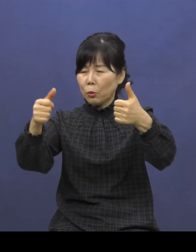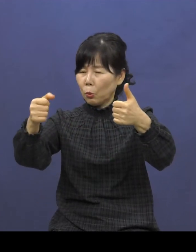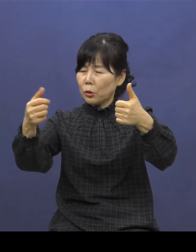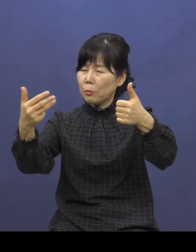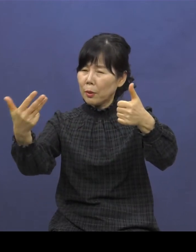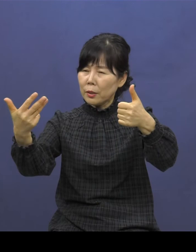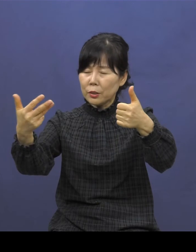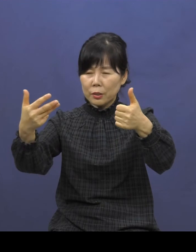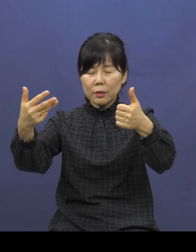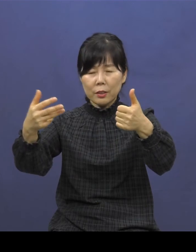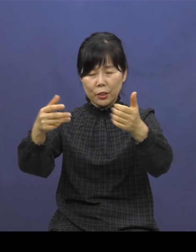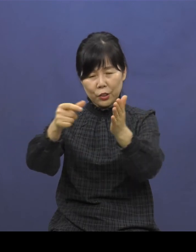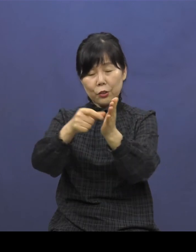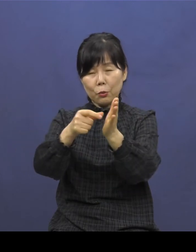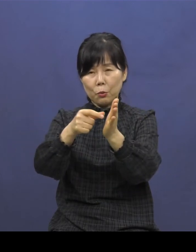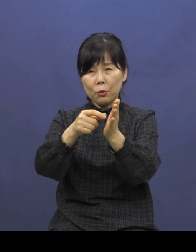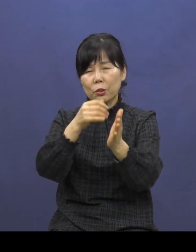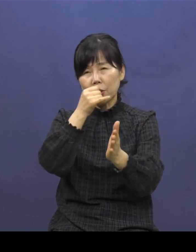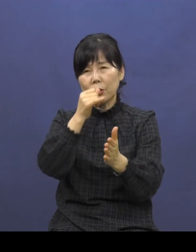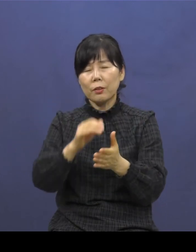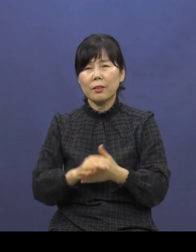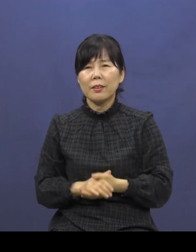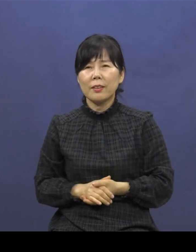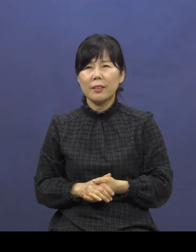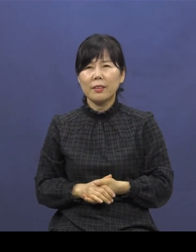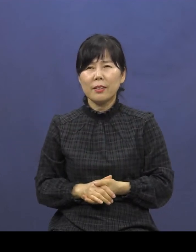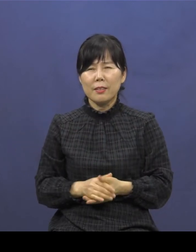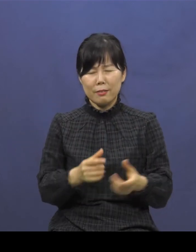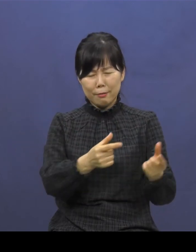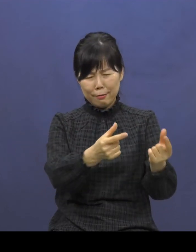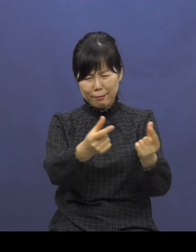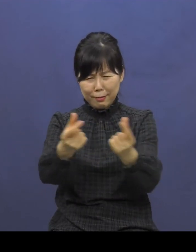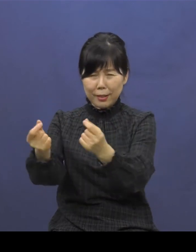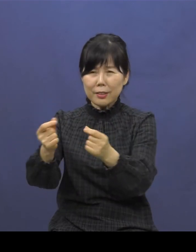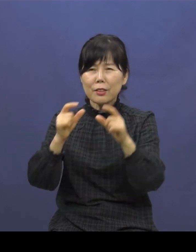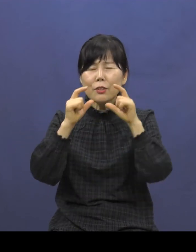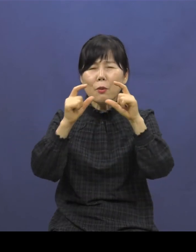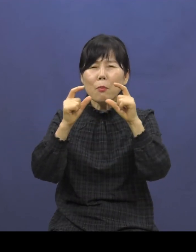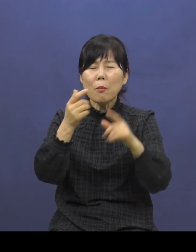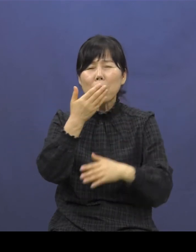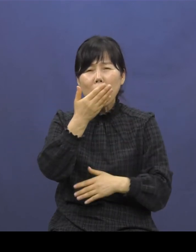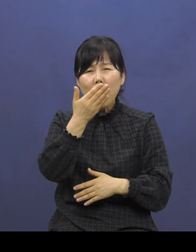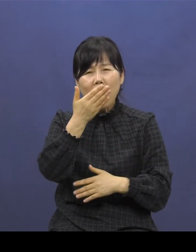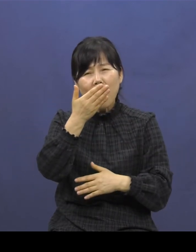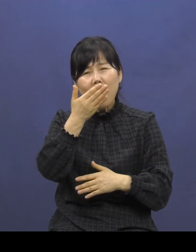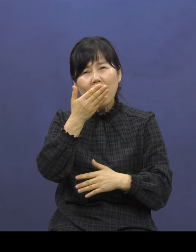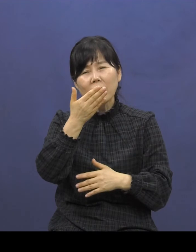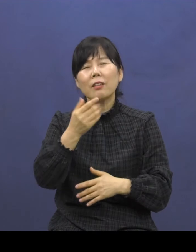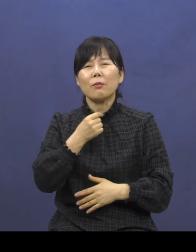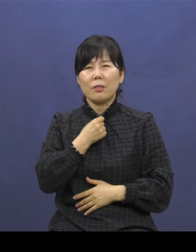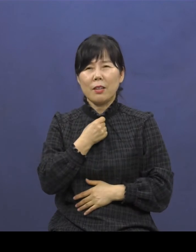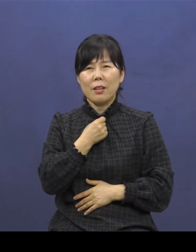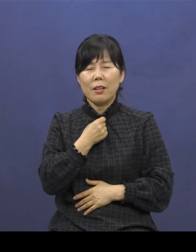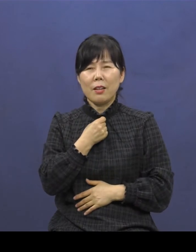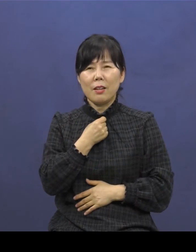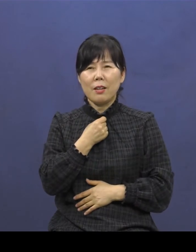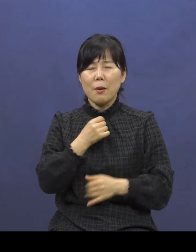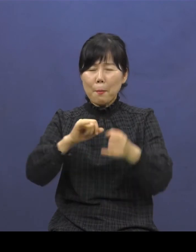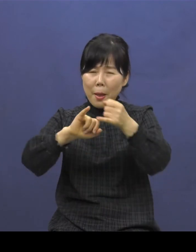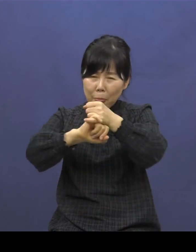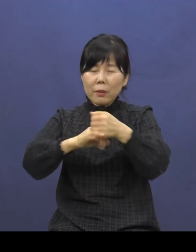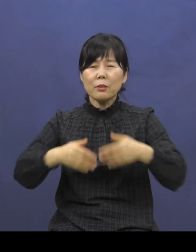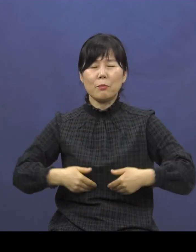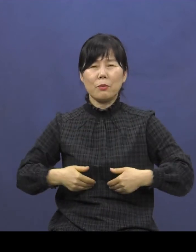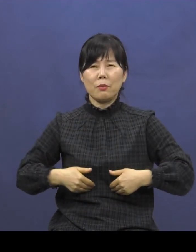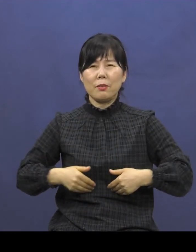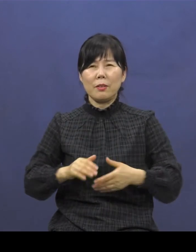55절부터 58절에 나오는 그 말씀 아닙니까? 전 이 말씀을요, 우리가 다 지금 선포했으면 좋겠어요. 아니,